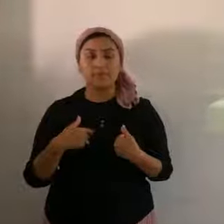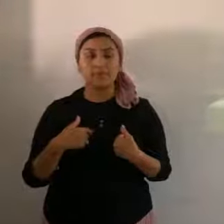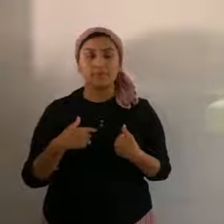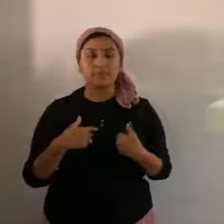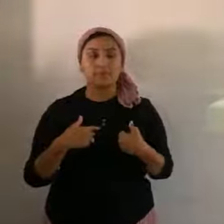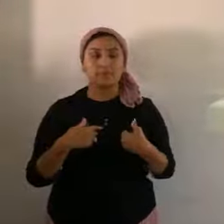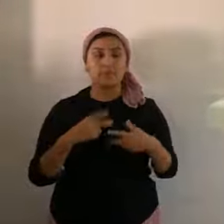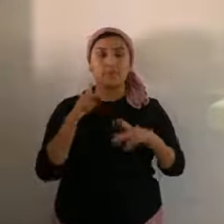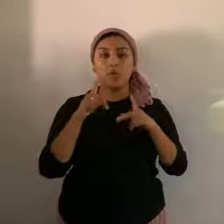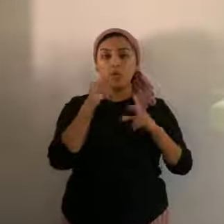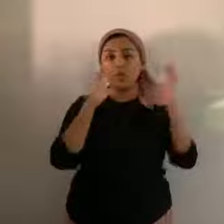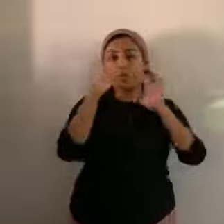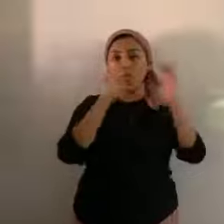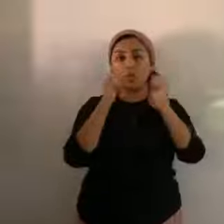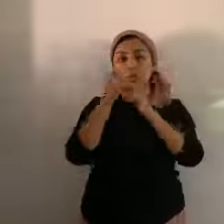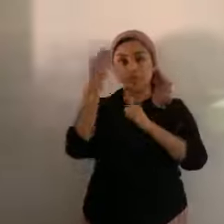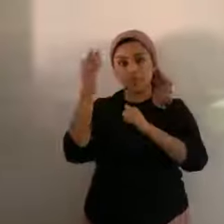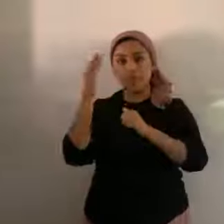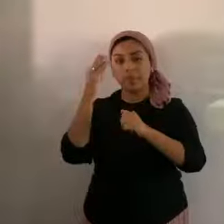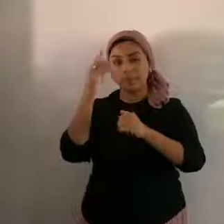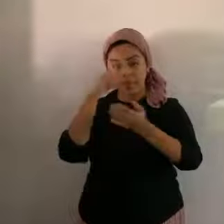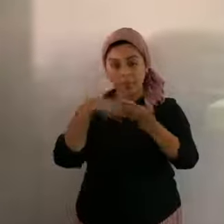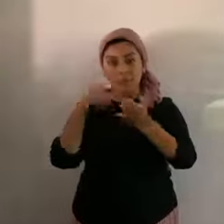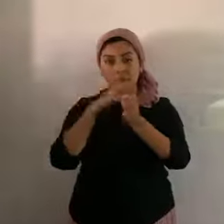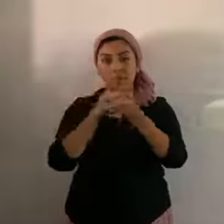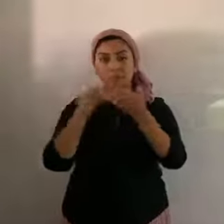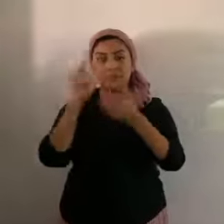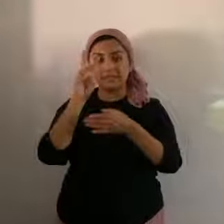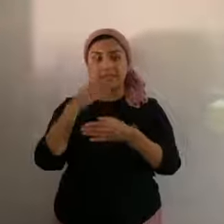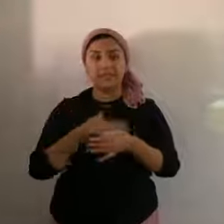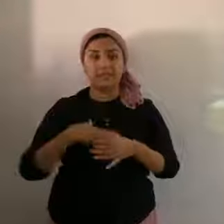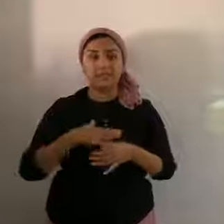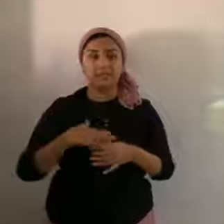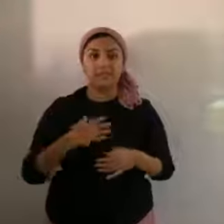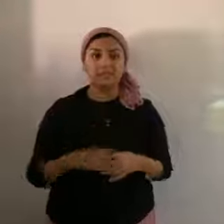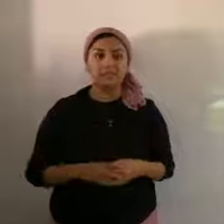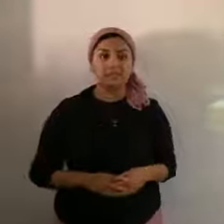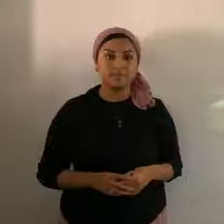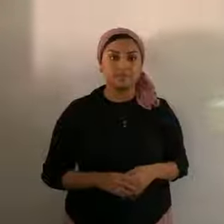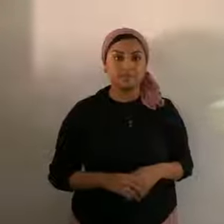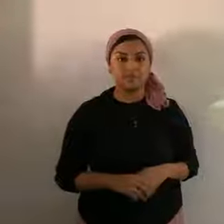galardonador, de los que le buscan. Por favor, lean todos el verso 6, amén.